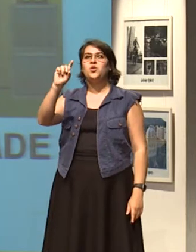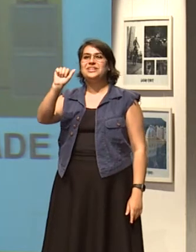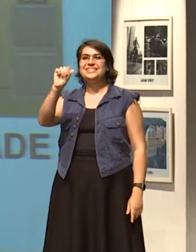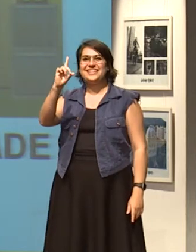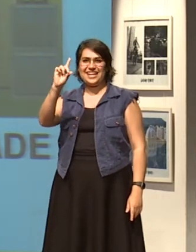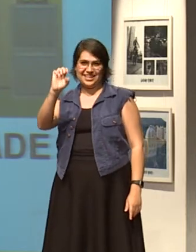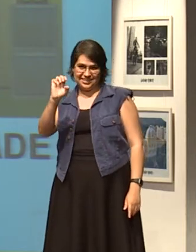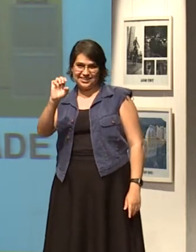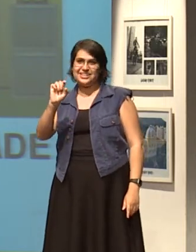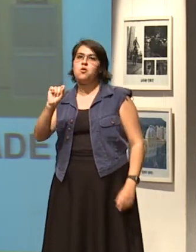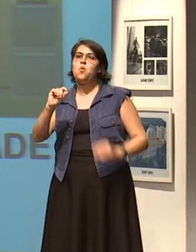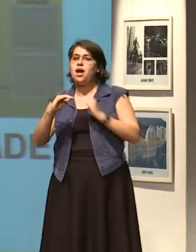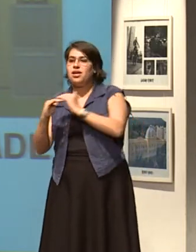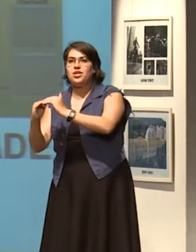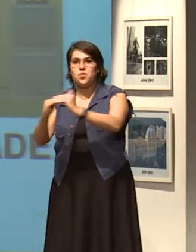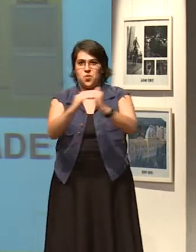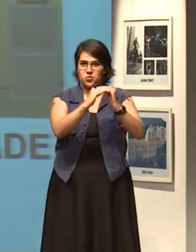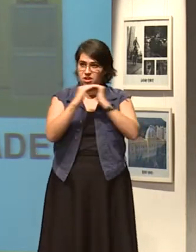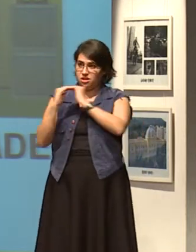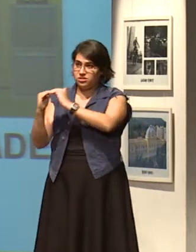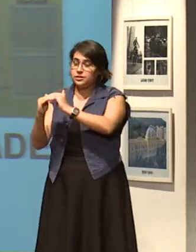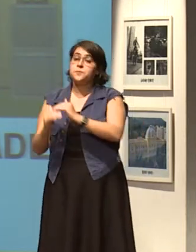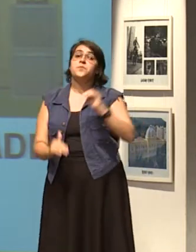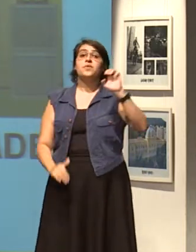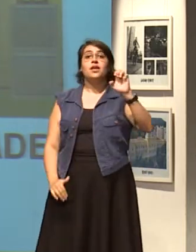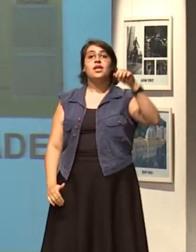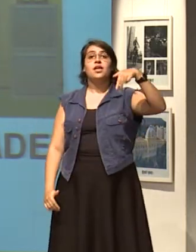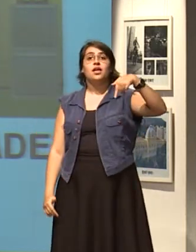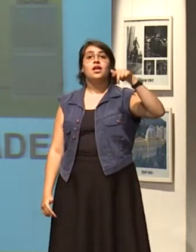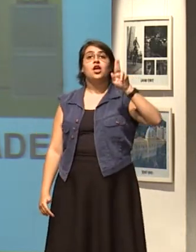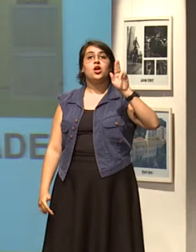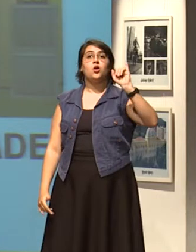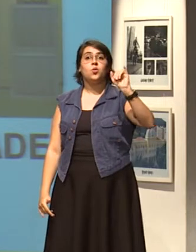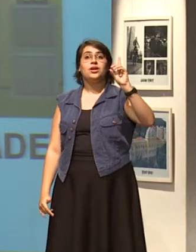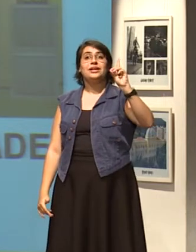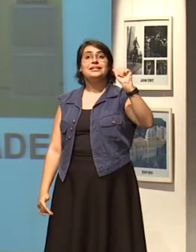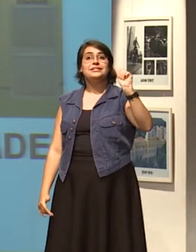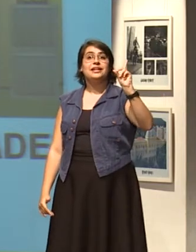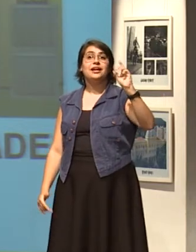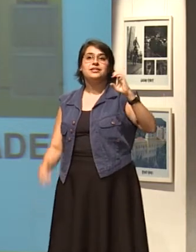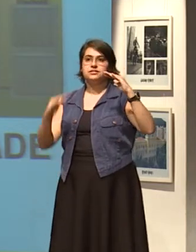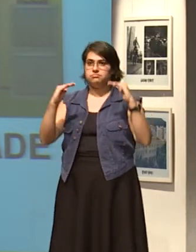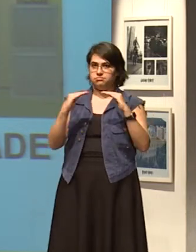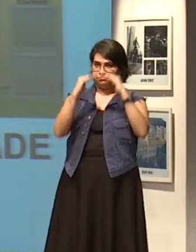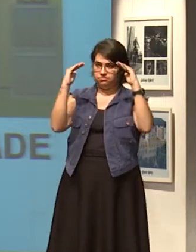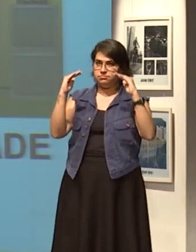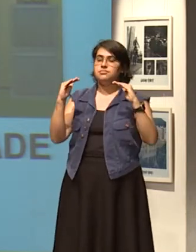termos. Igualdade, que se utiliza esse sinal, e equidade.